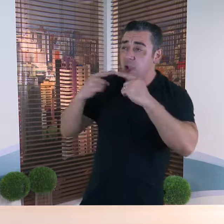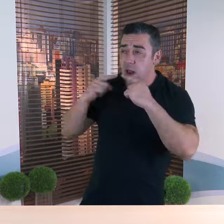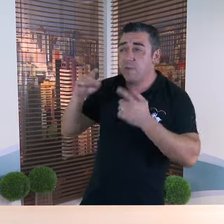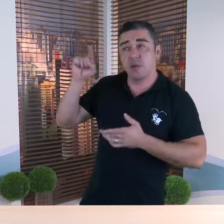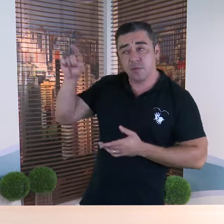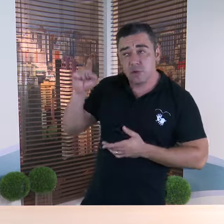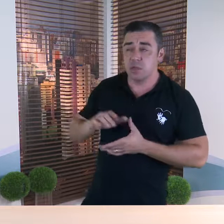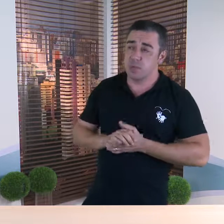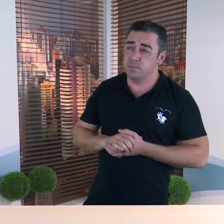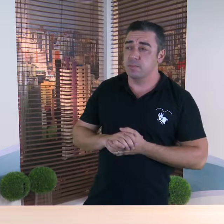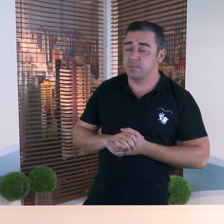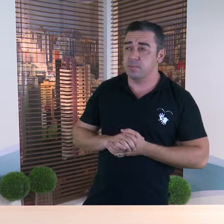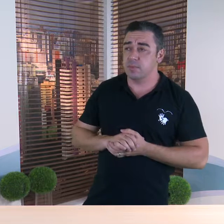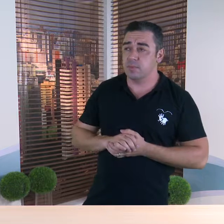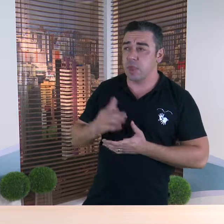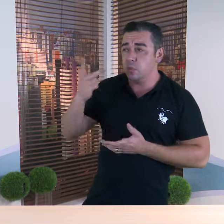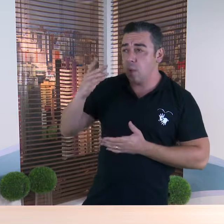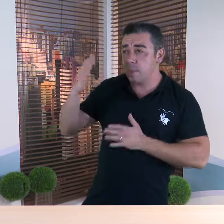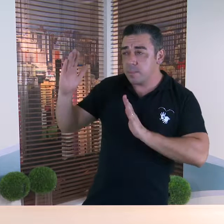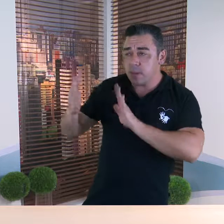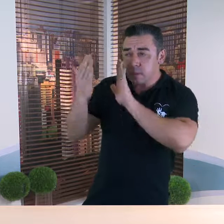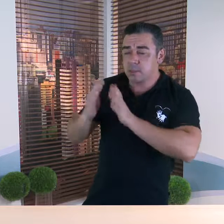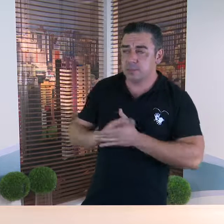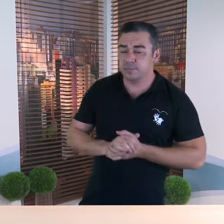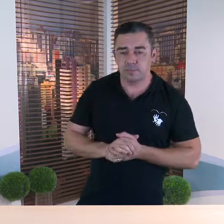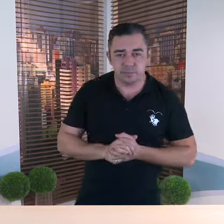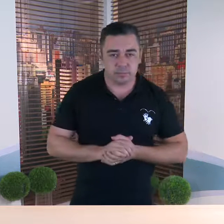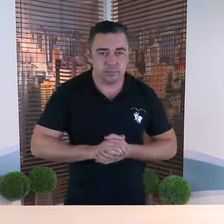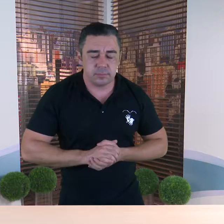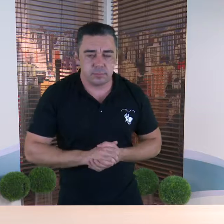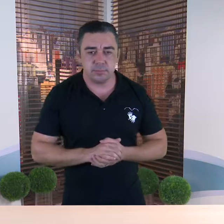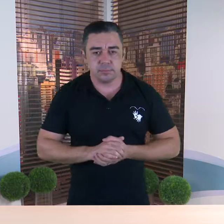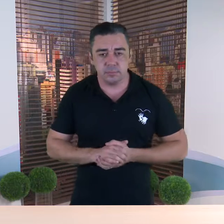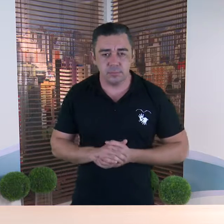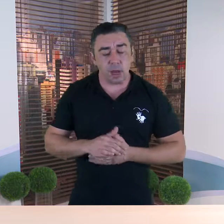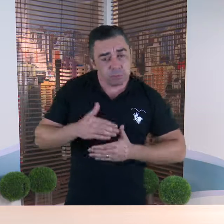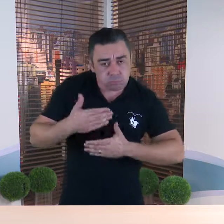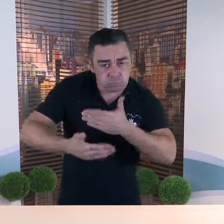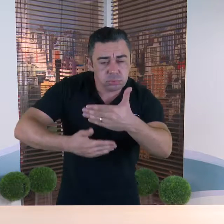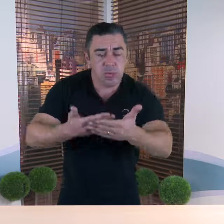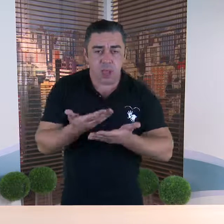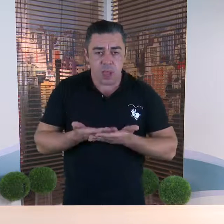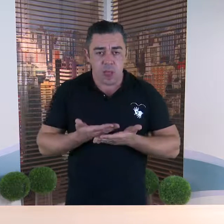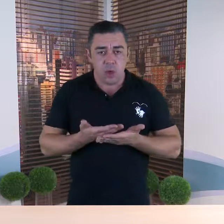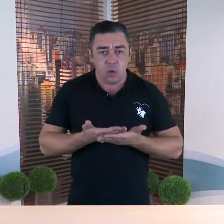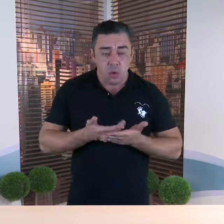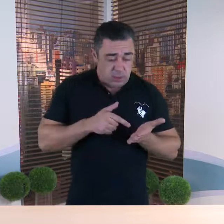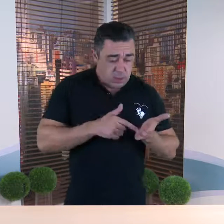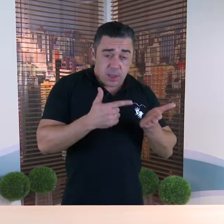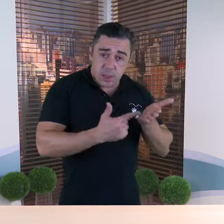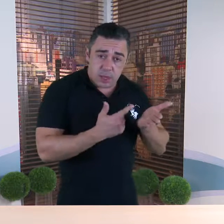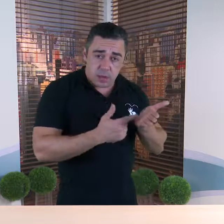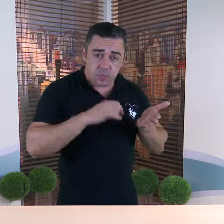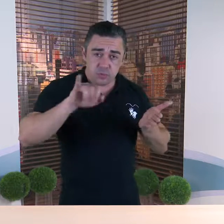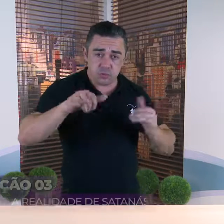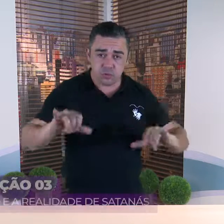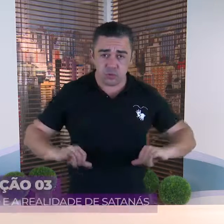ti na tua face. Na sequência das aulas sobre o livro de Jó,